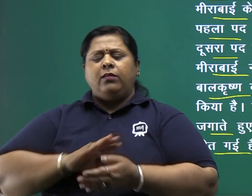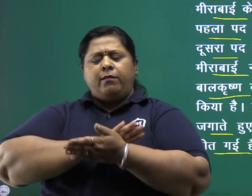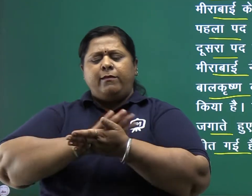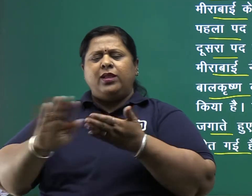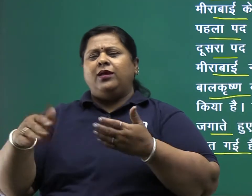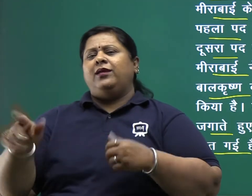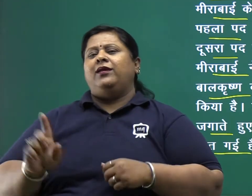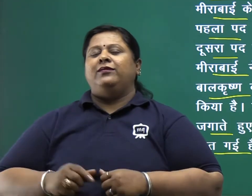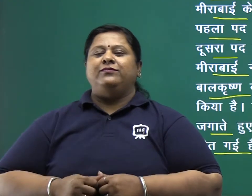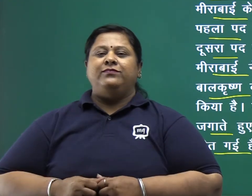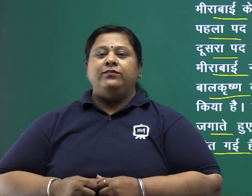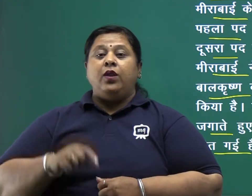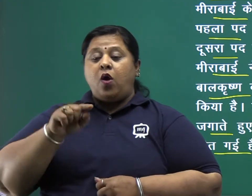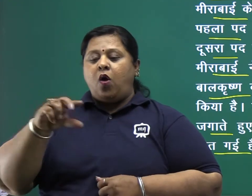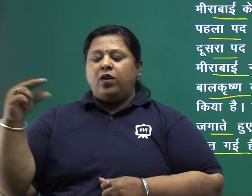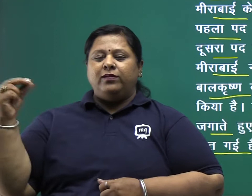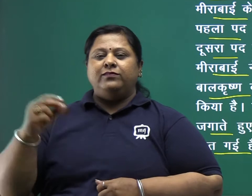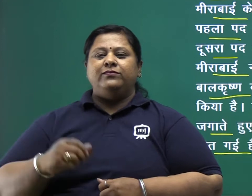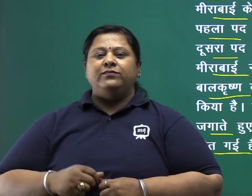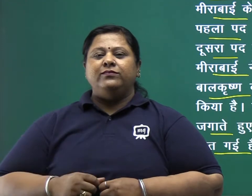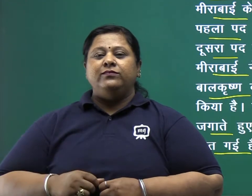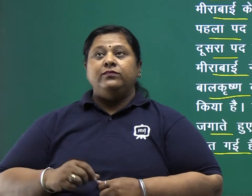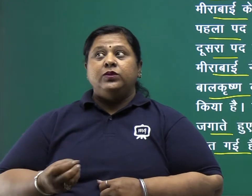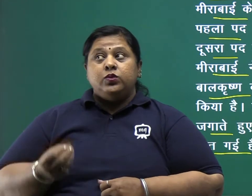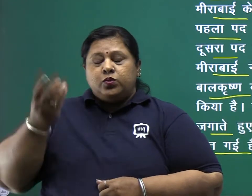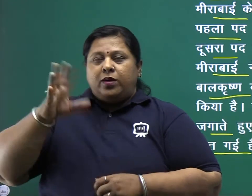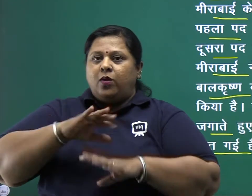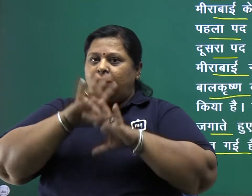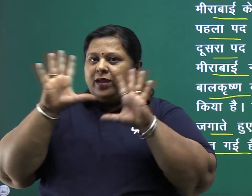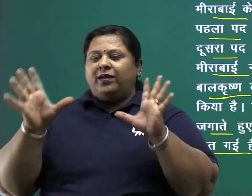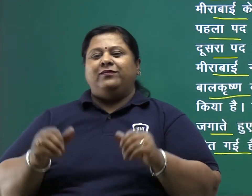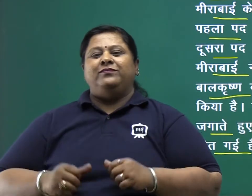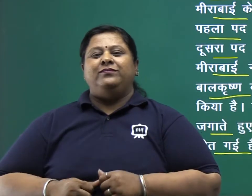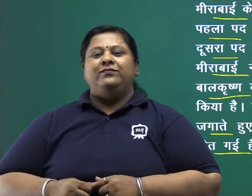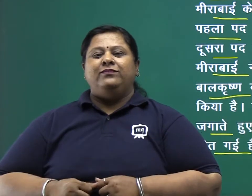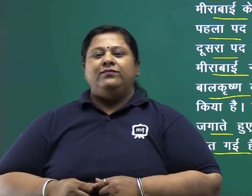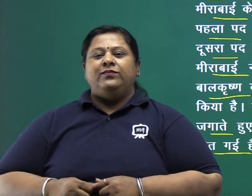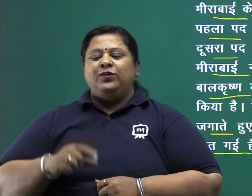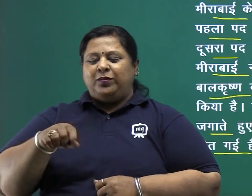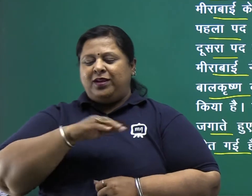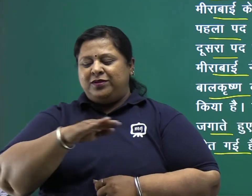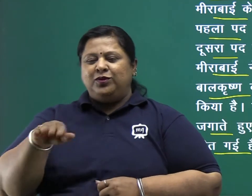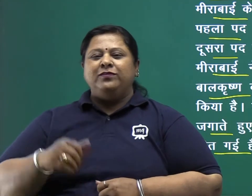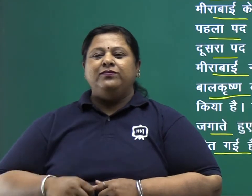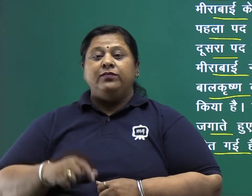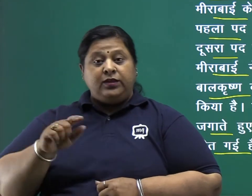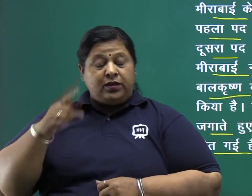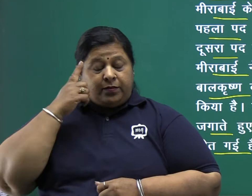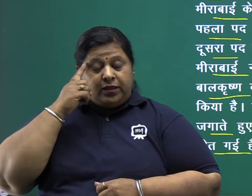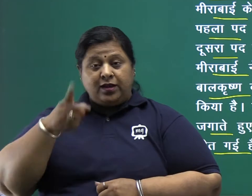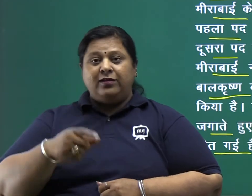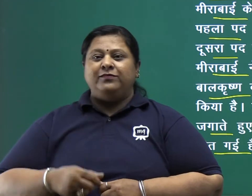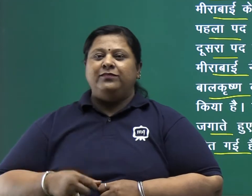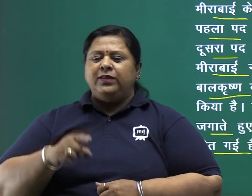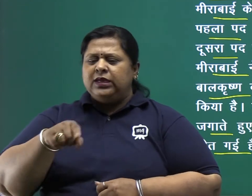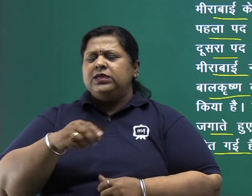बीत गई हैं और सुबह हो गई है। तो प्यारे बच्चों, यह हमने देखा